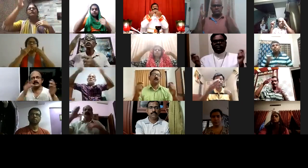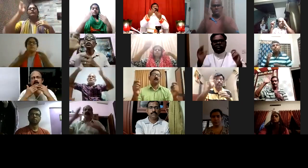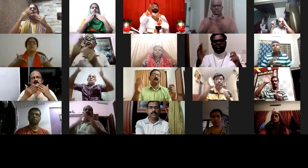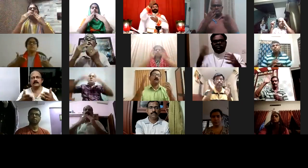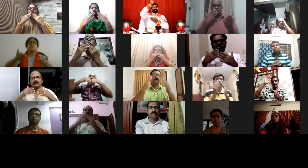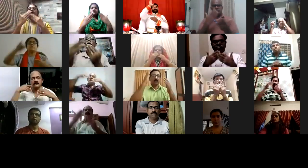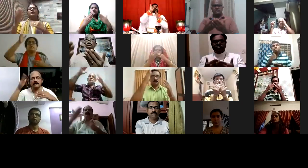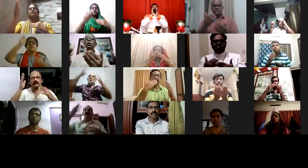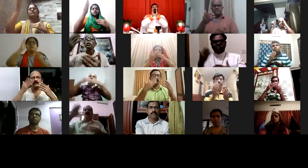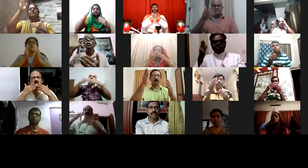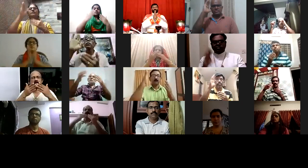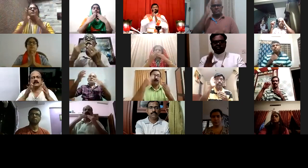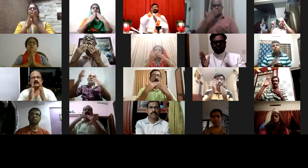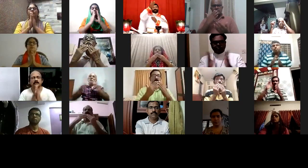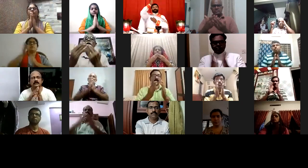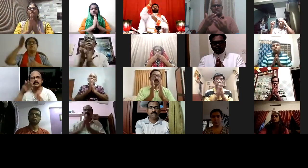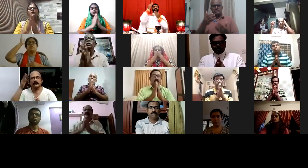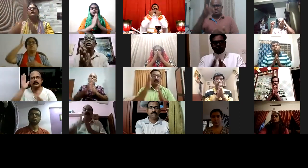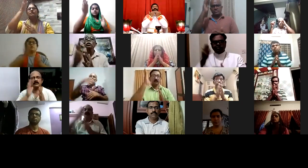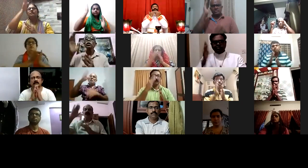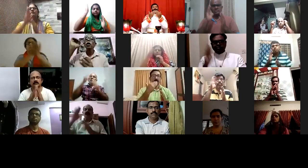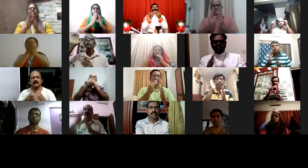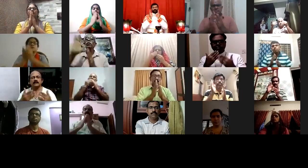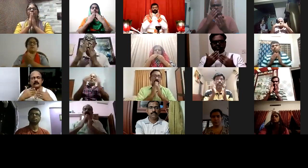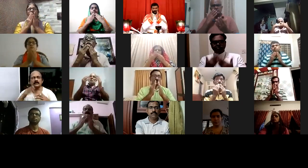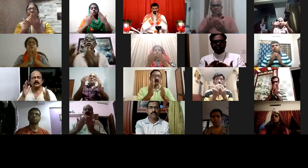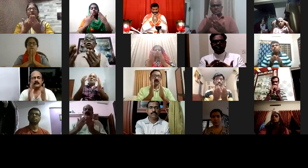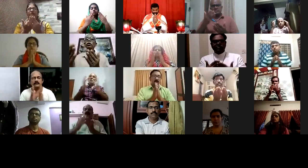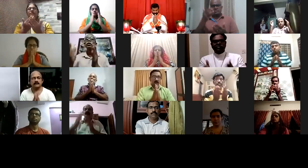ദൈവമേ നന്ദി, ദൈവമേ സ്തുതി, ദൈവമേ നന്ദി.